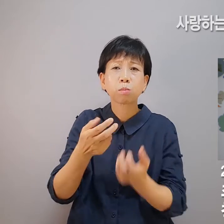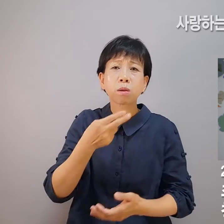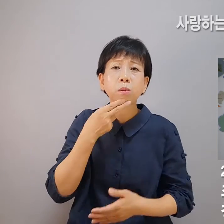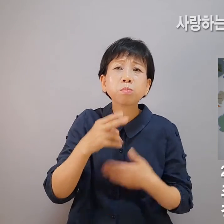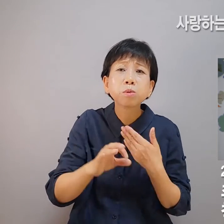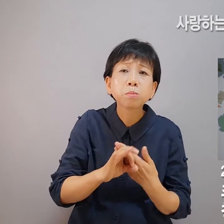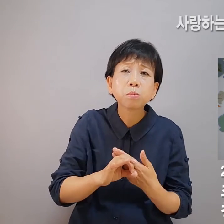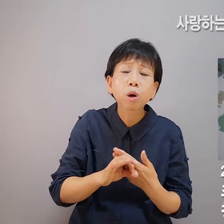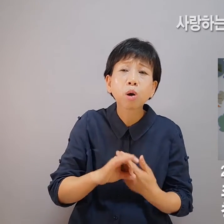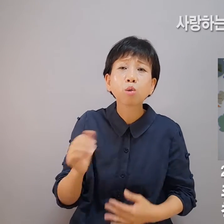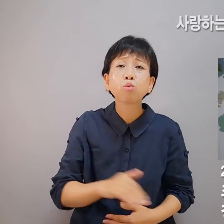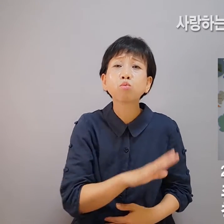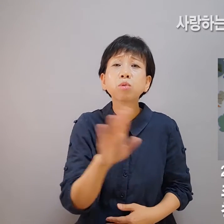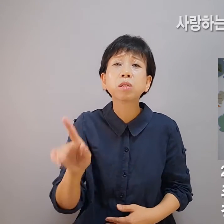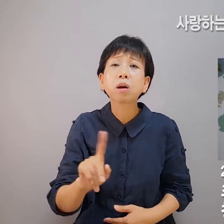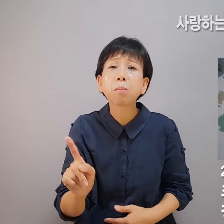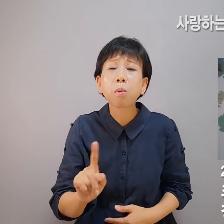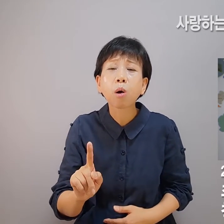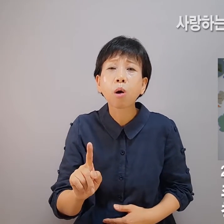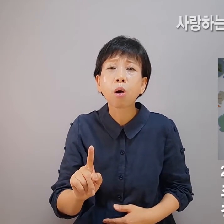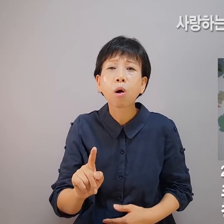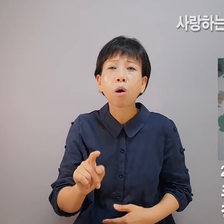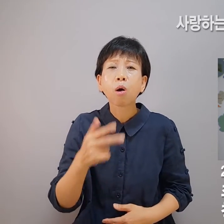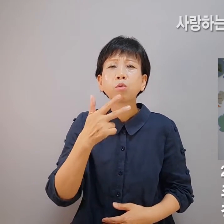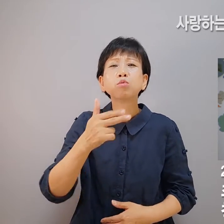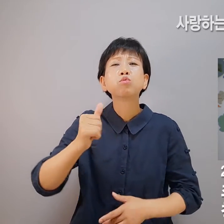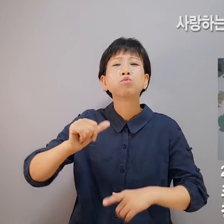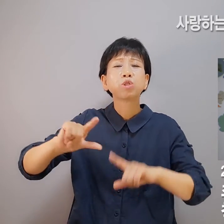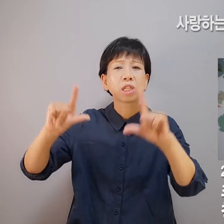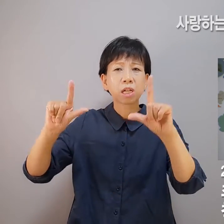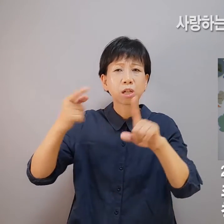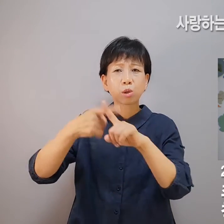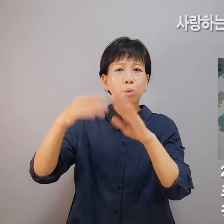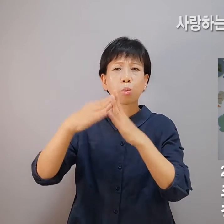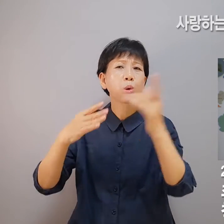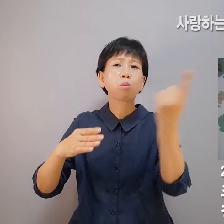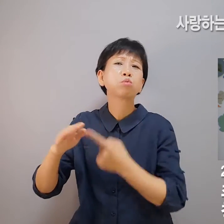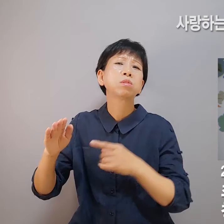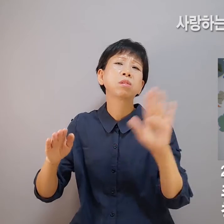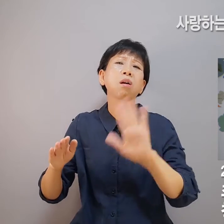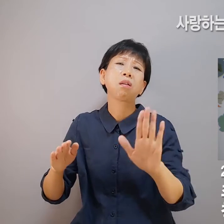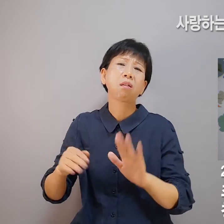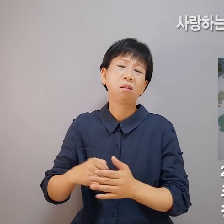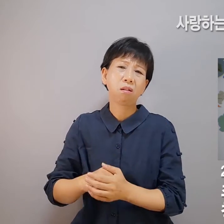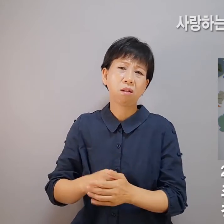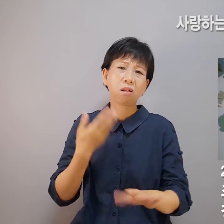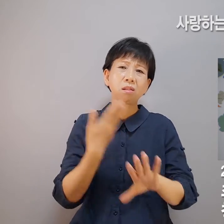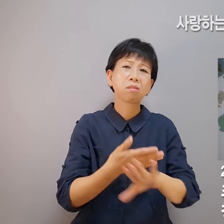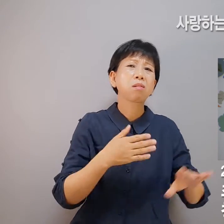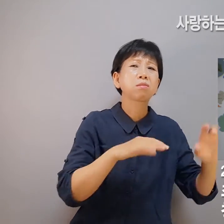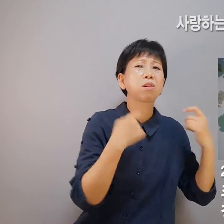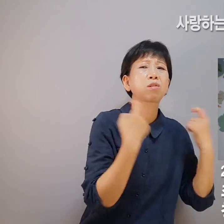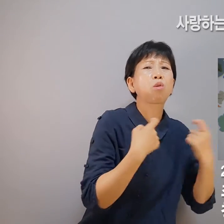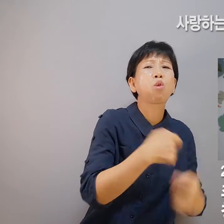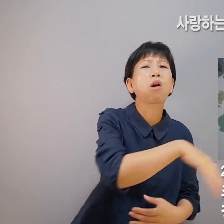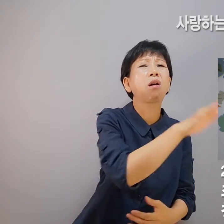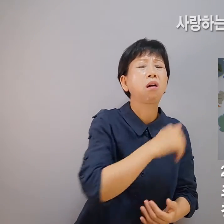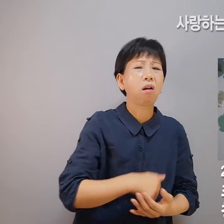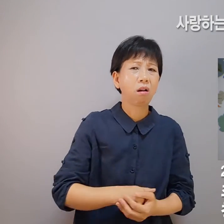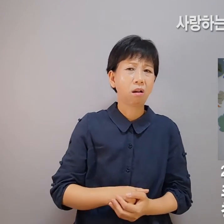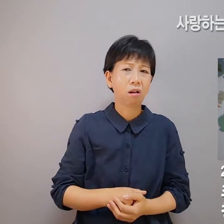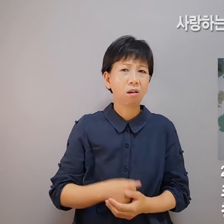이 몸이 딴 데가 있어요. 이 생각이, 교회는 왔는데 이 생각이 딴 데가